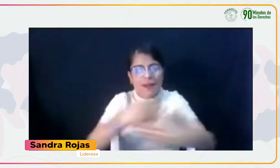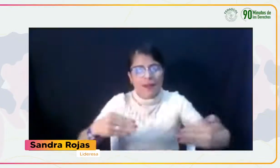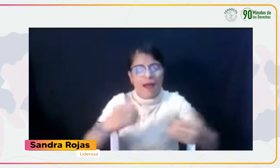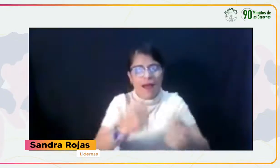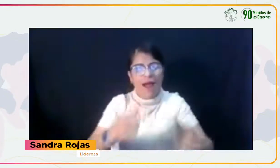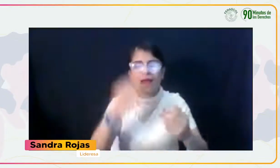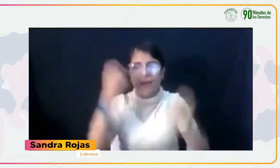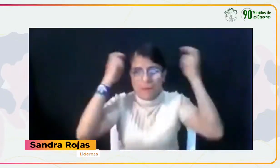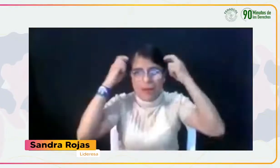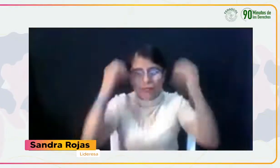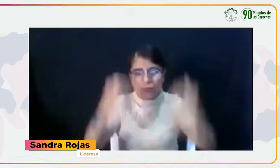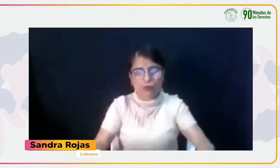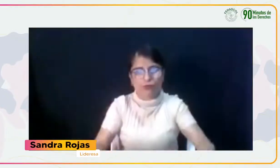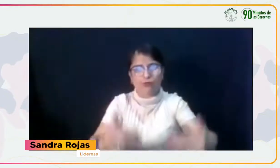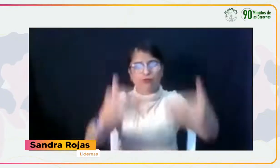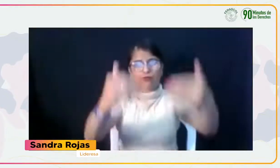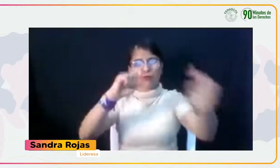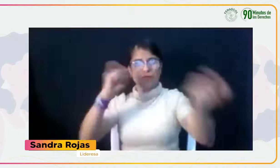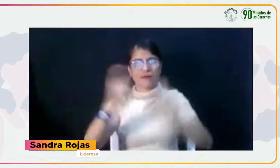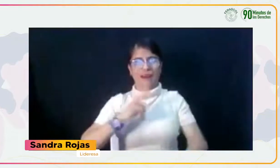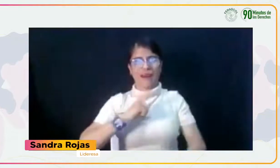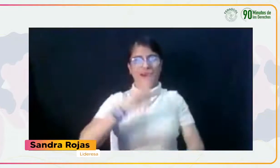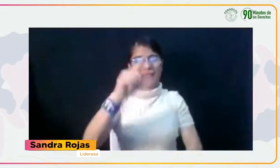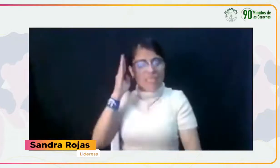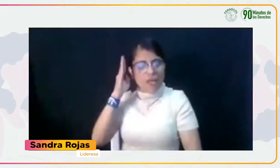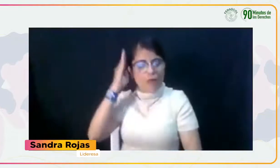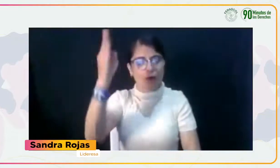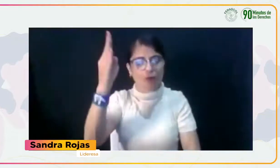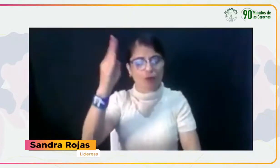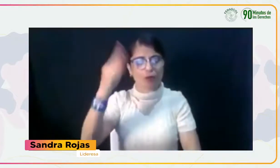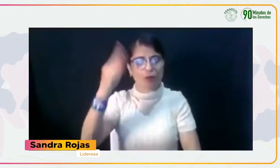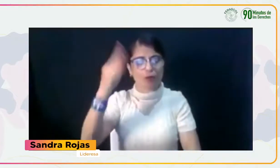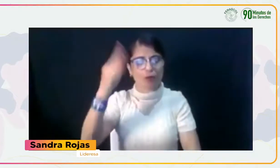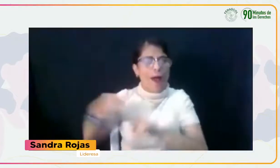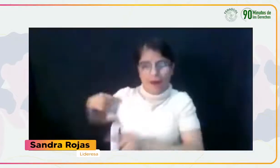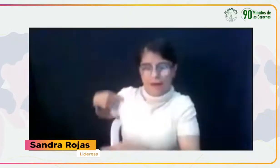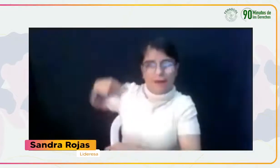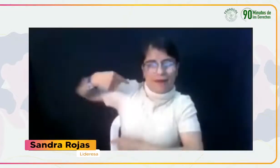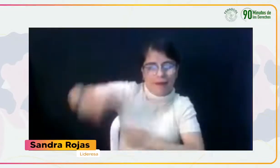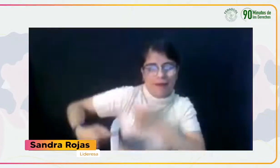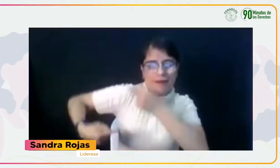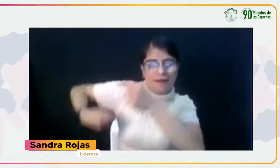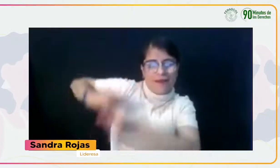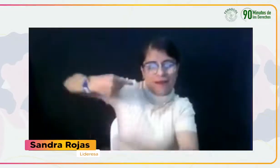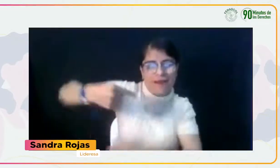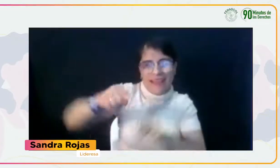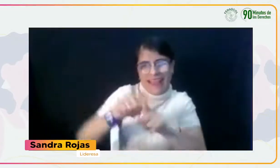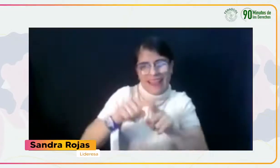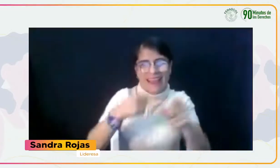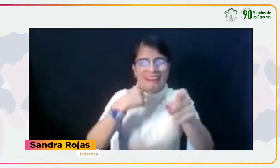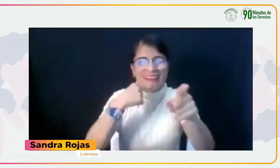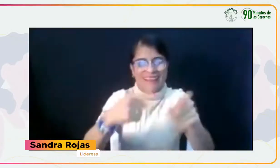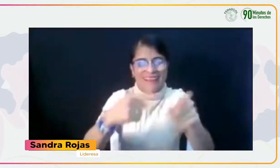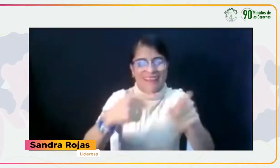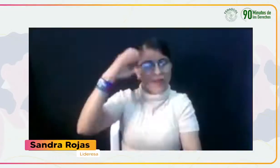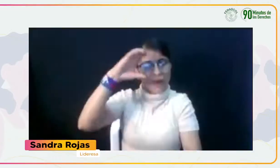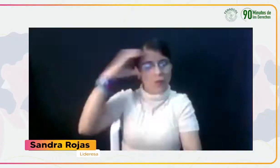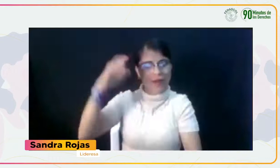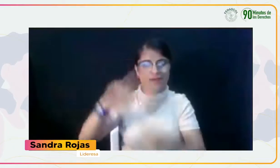permiten avanzar y debemos pensar es en el futuro también de los niños que vienen, de las niñas que vienen y de esos líderes y lideresas que estarán,